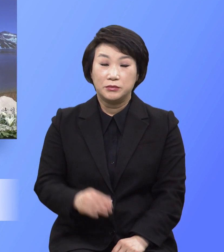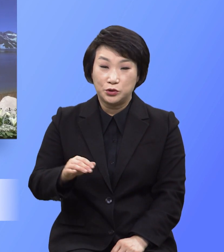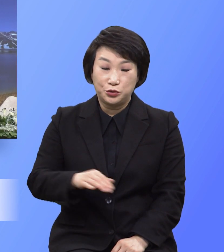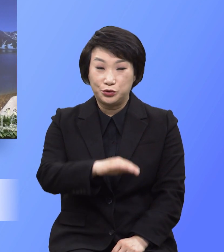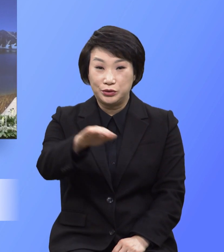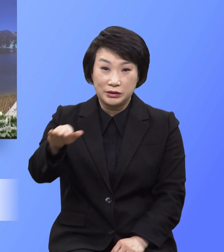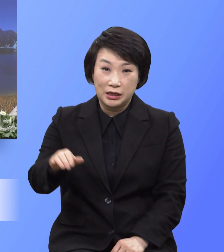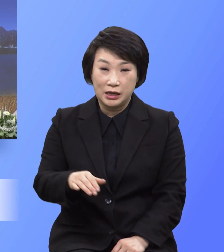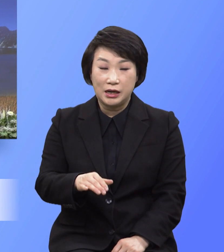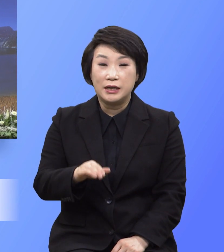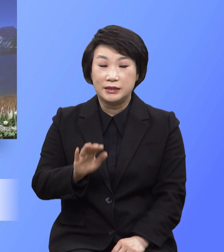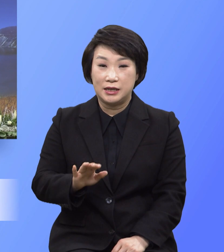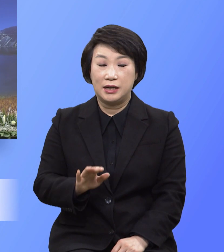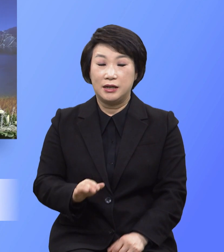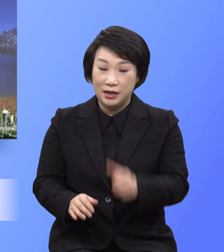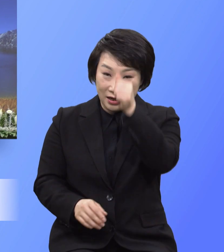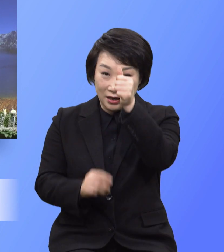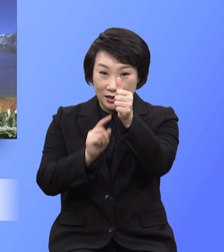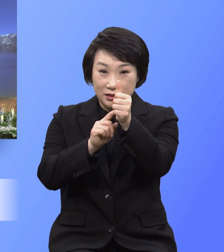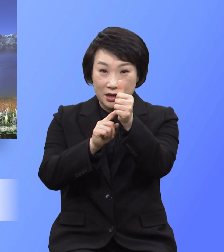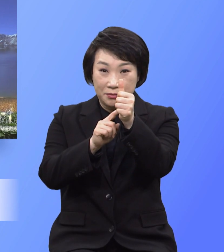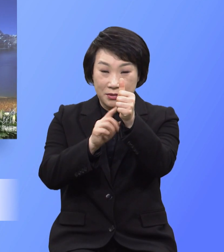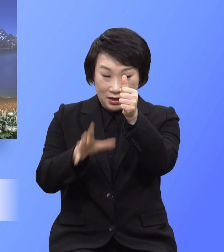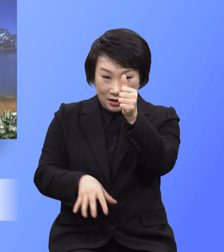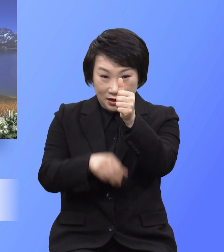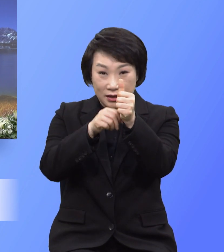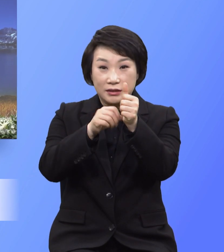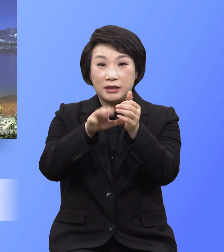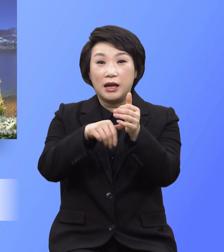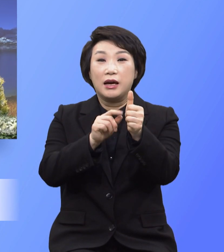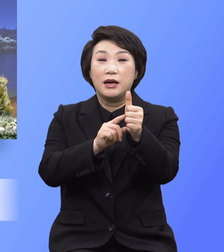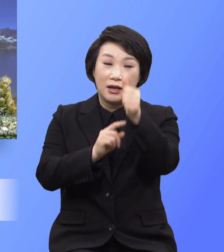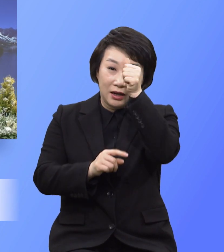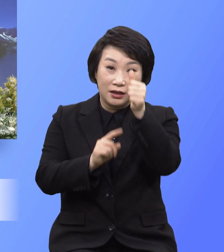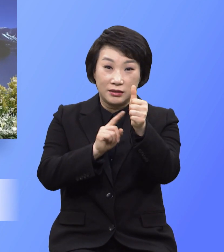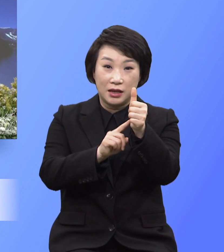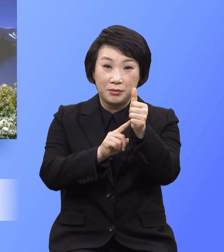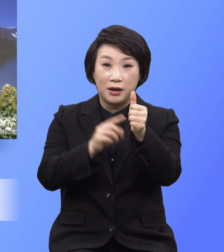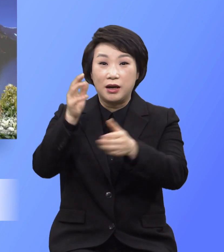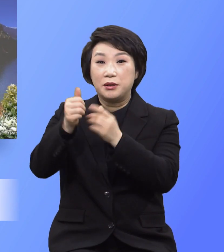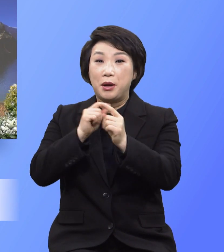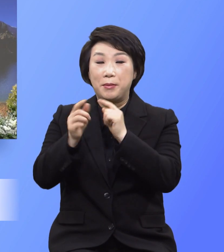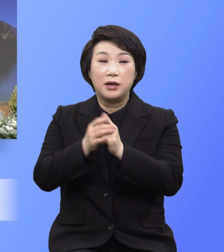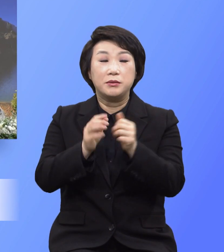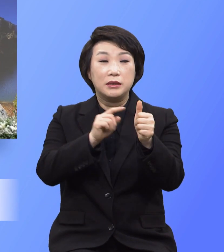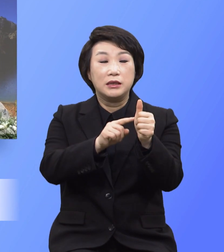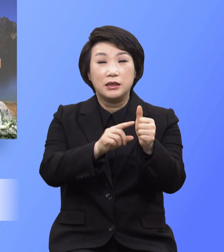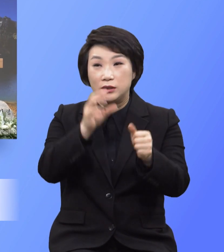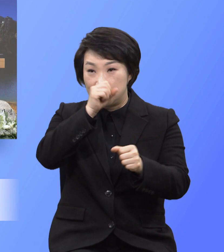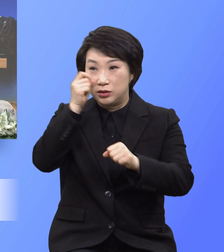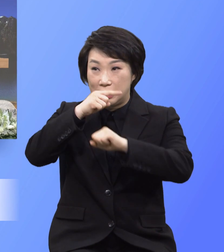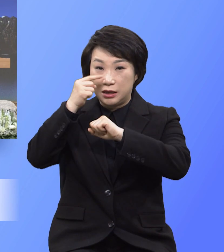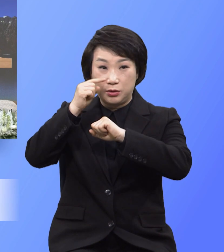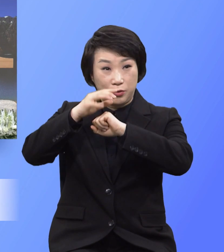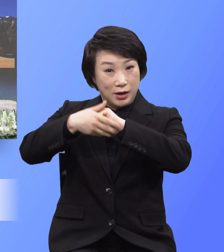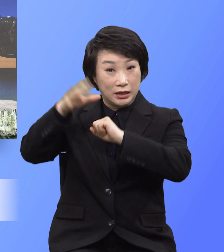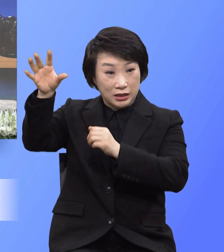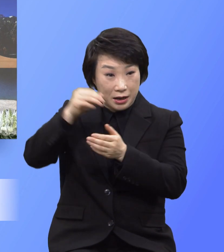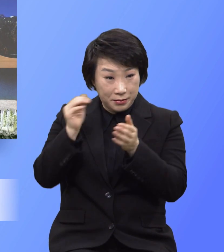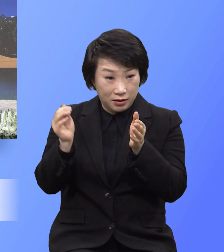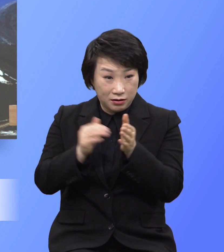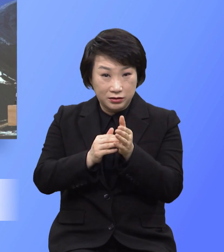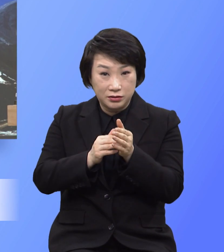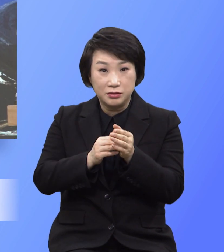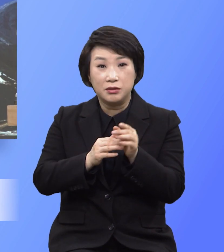우리가 아담 안에 있을 때 아담이 먹지 말라는 실과를